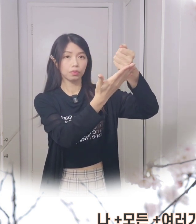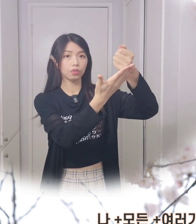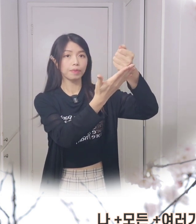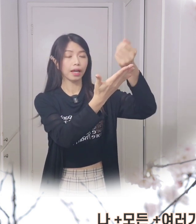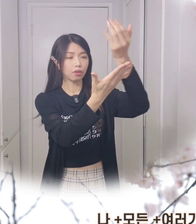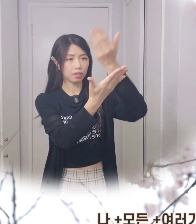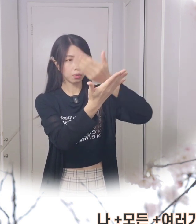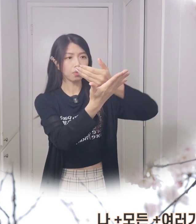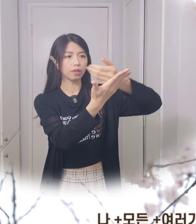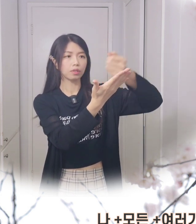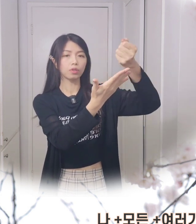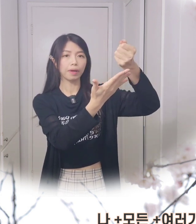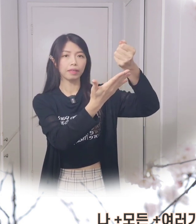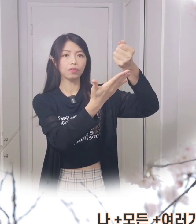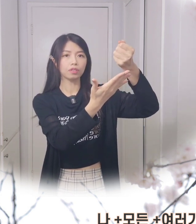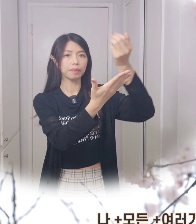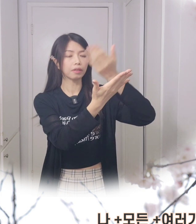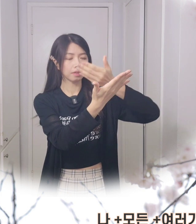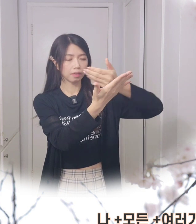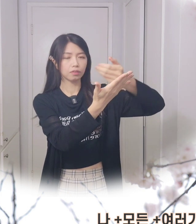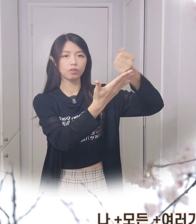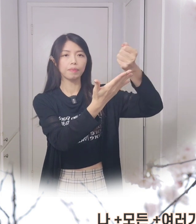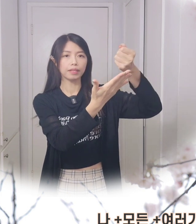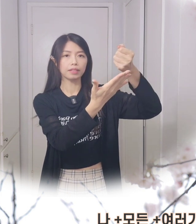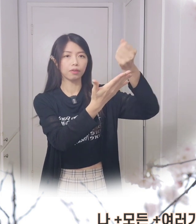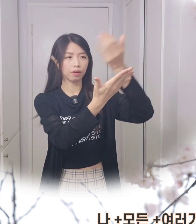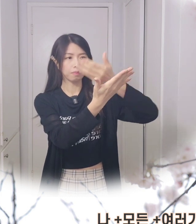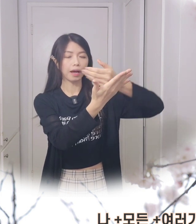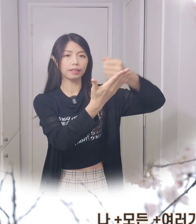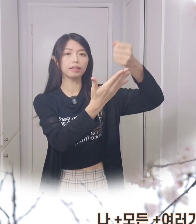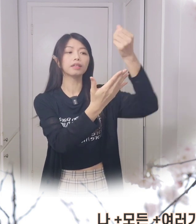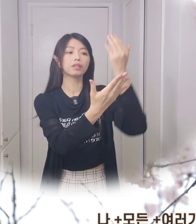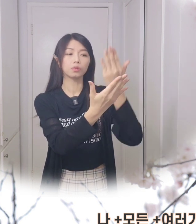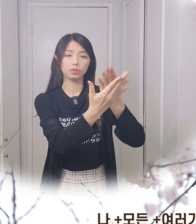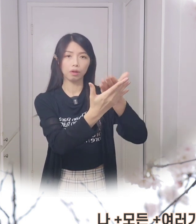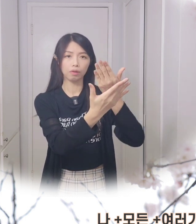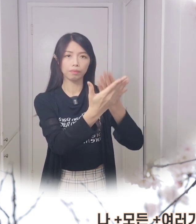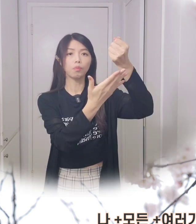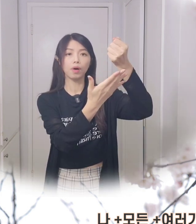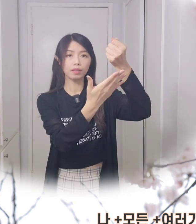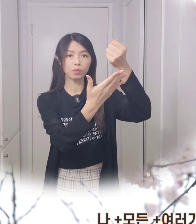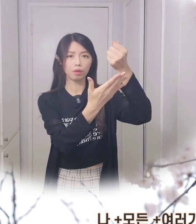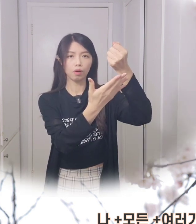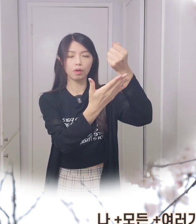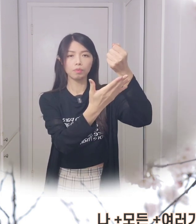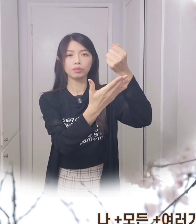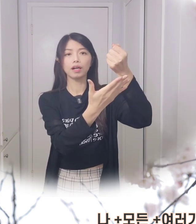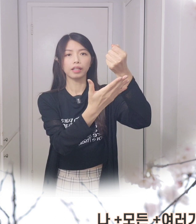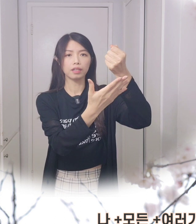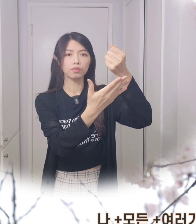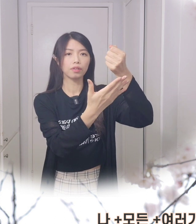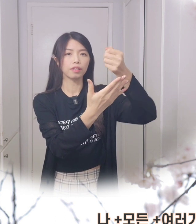주님이 가져가시도록 이렇게 손을 반대로 해주시면 주님이 받으시는 거예요. 받으소서 뭐뭐하소서